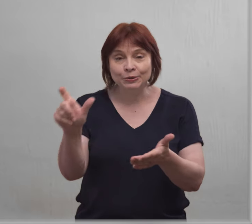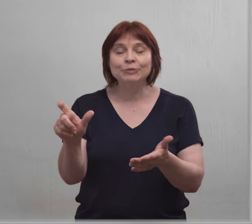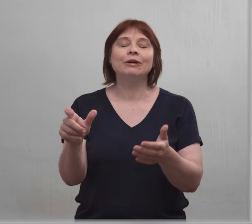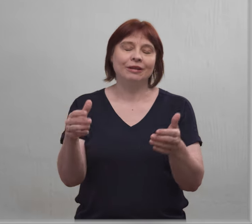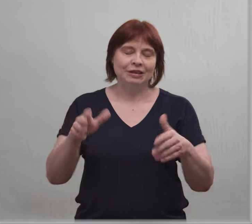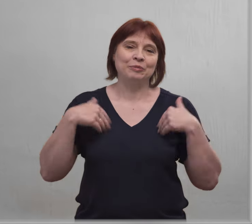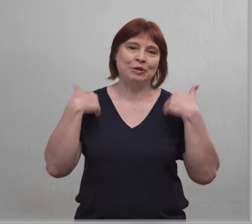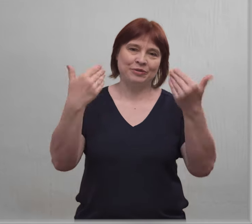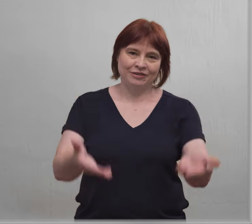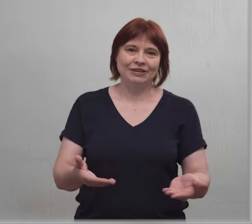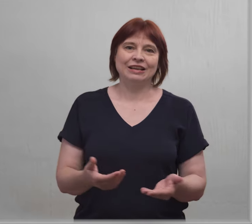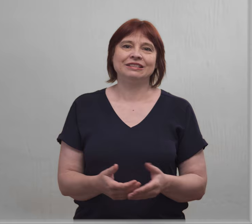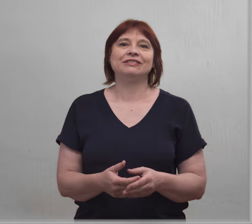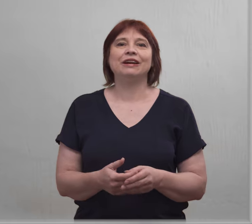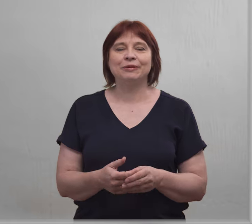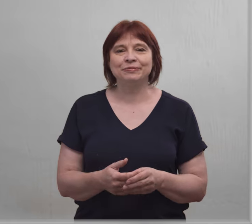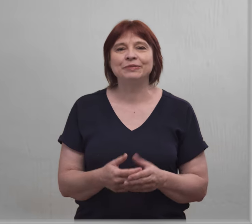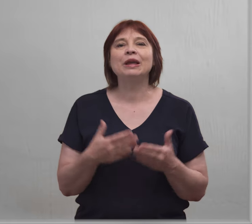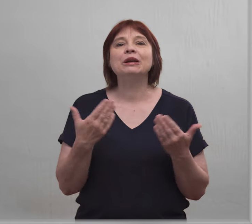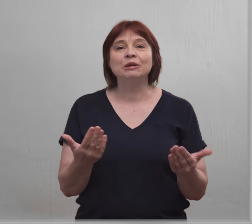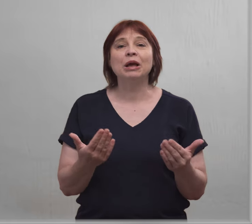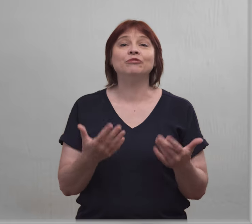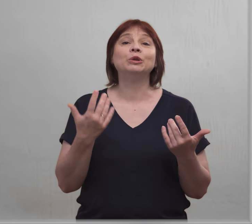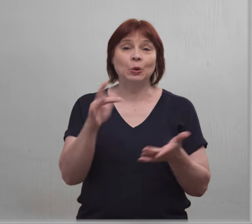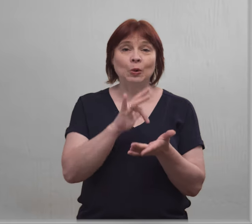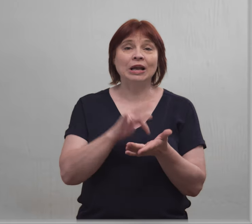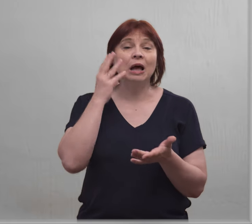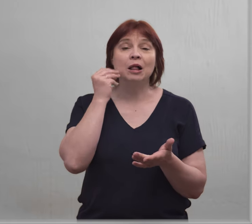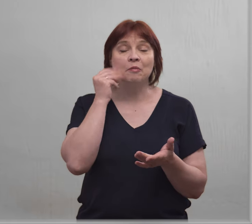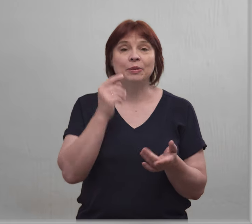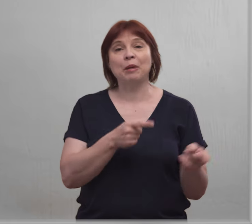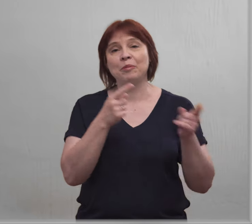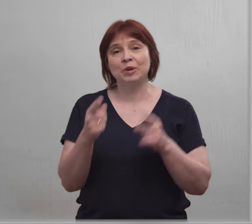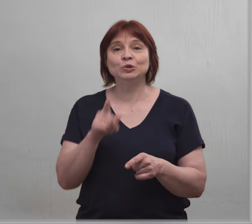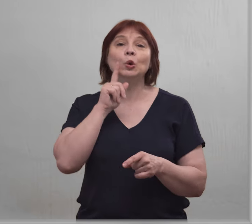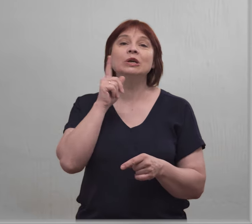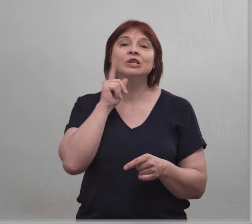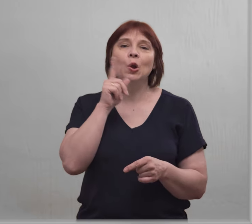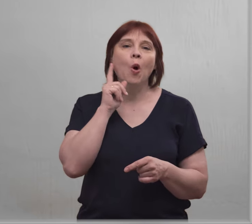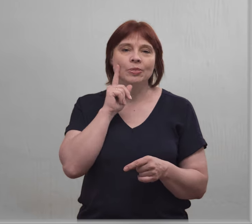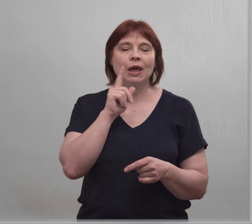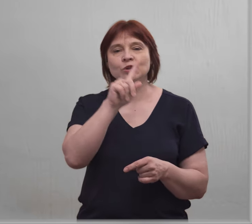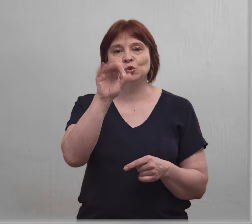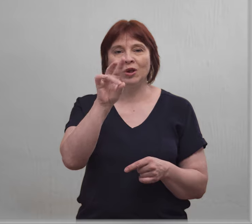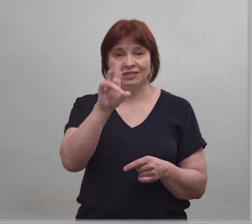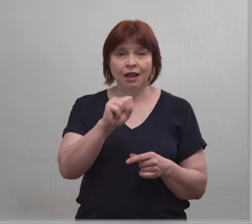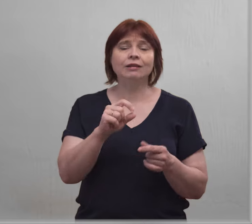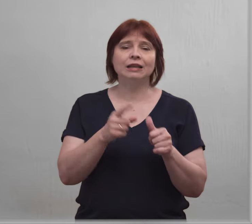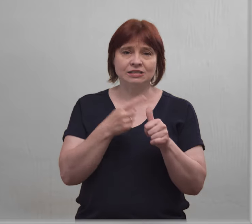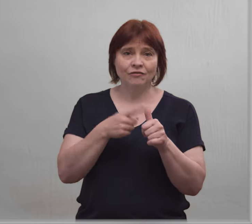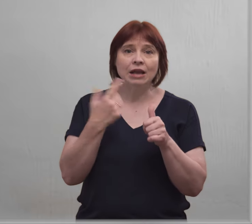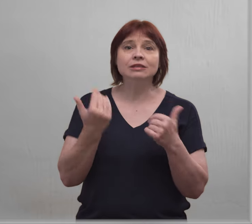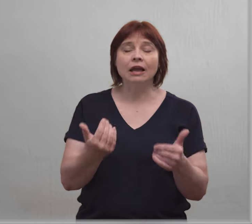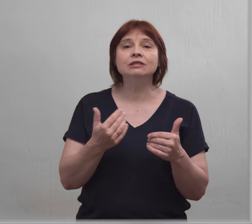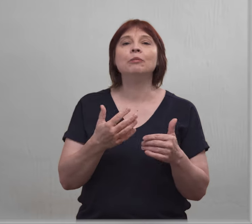его с тем, что Алматы перешел в зеленую зону, и поэтому мы проводим собрание, смотря